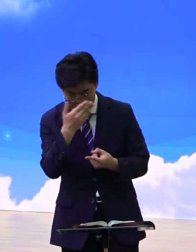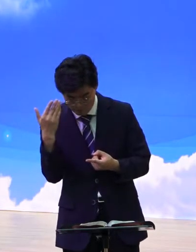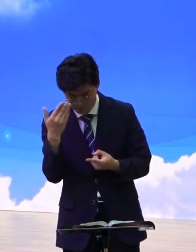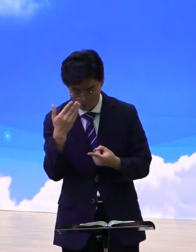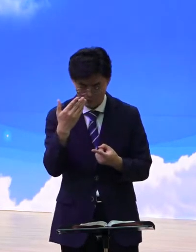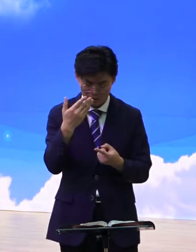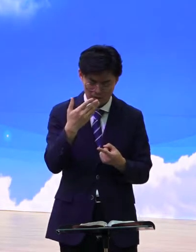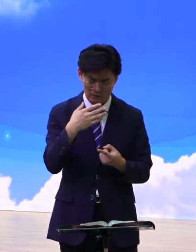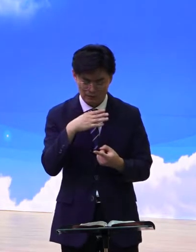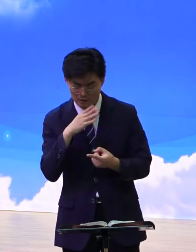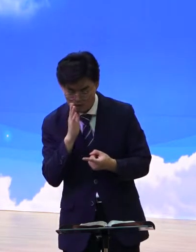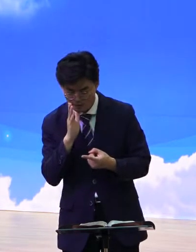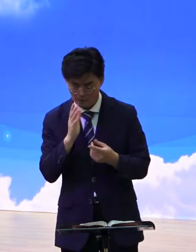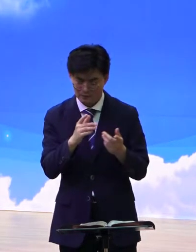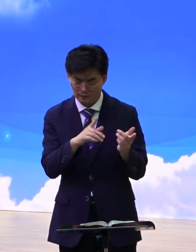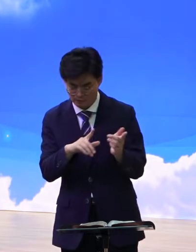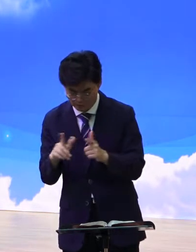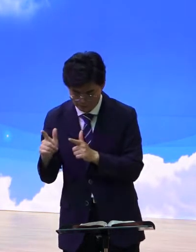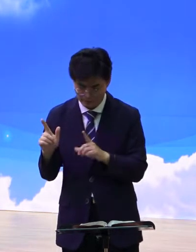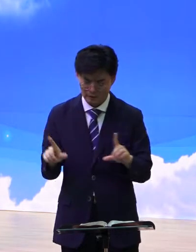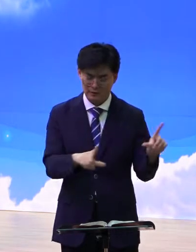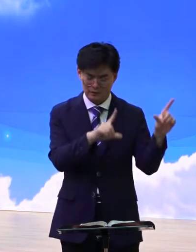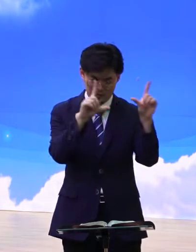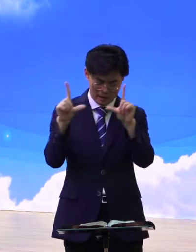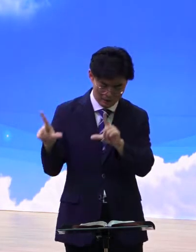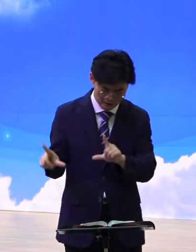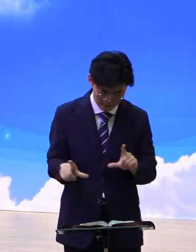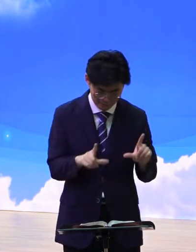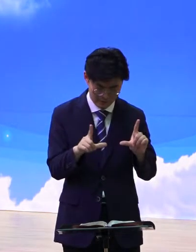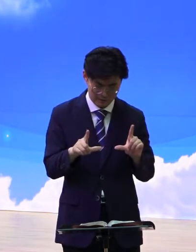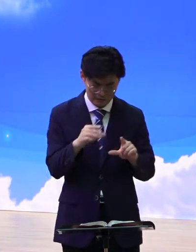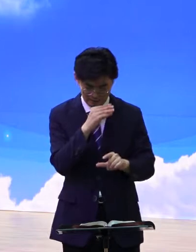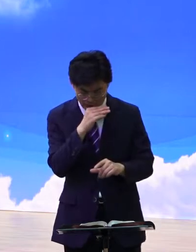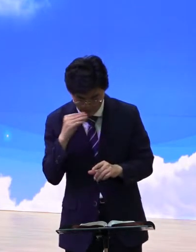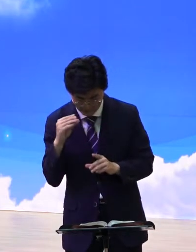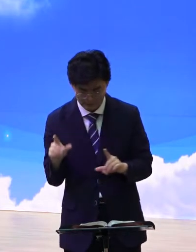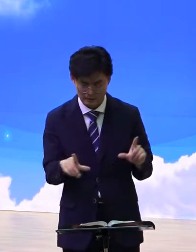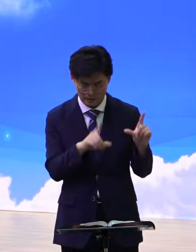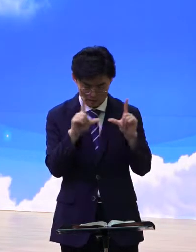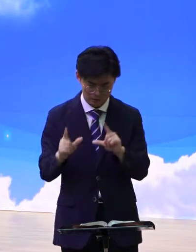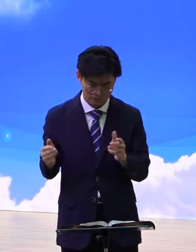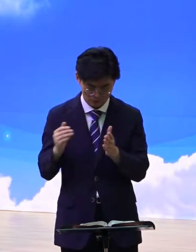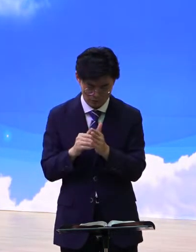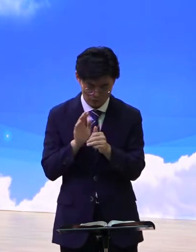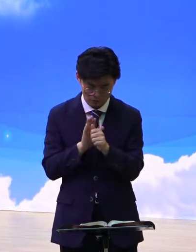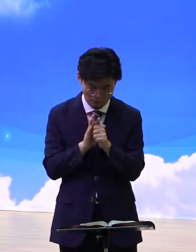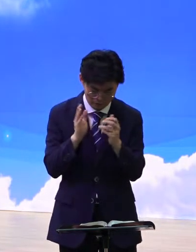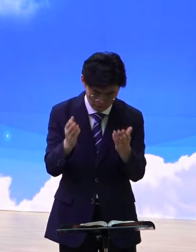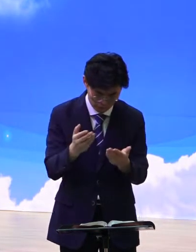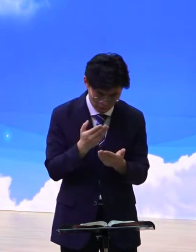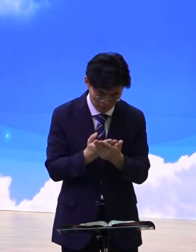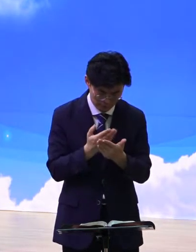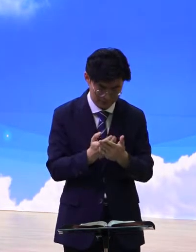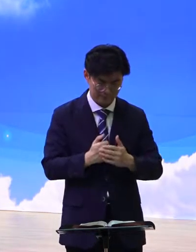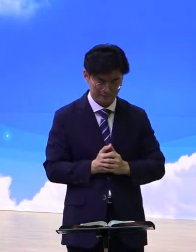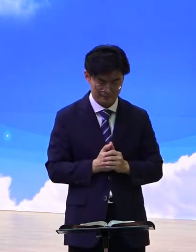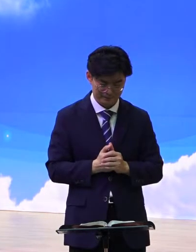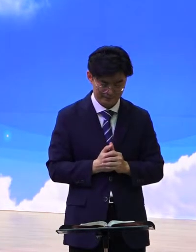노령층에게는 남은 삶을 어떻게 살아야 주님 앞에 설 때 부럽지 않은지 고민하게 하여 주시기를